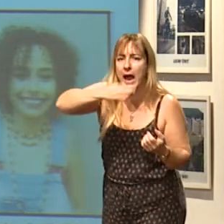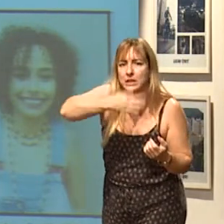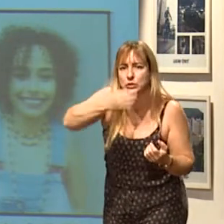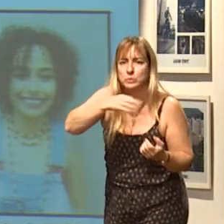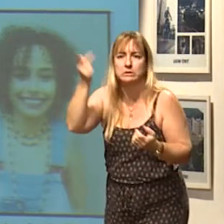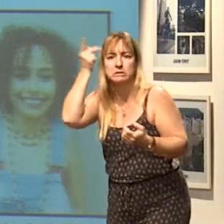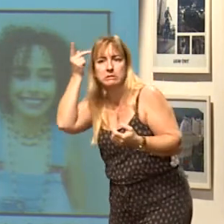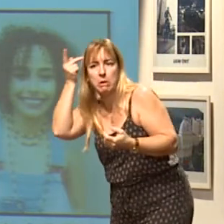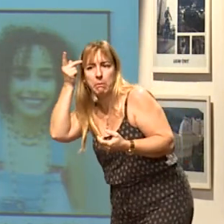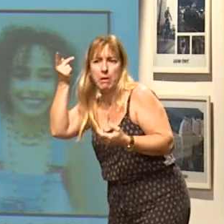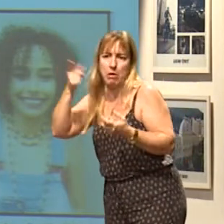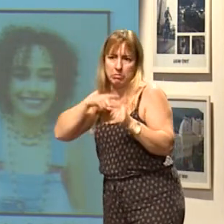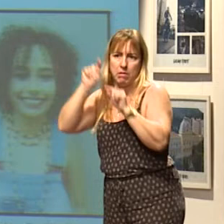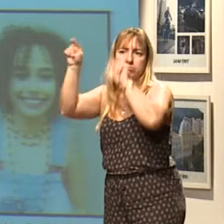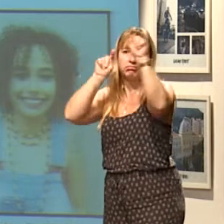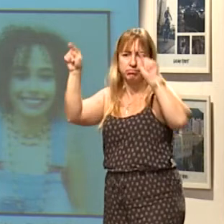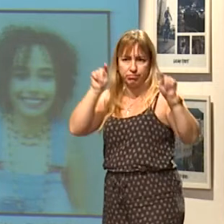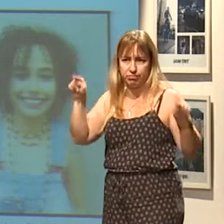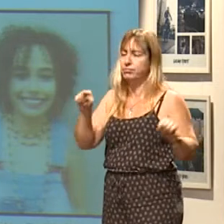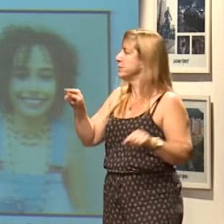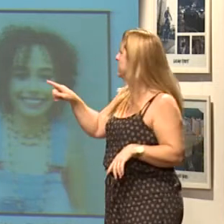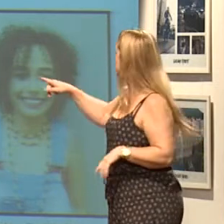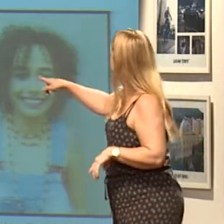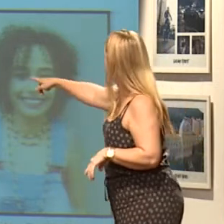outros estados, Rio Grande do Sul, São Paulo,